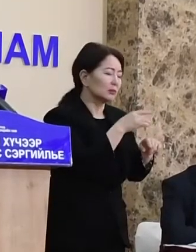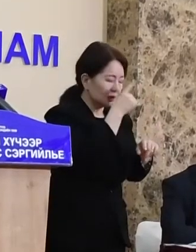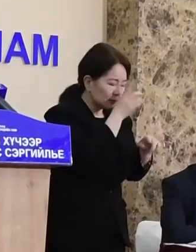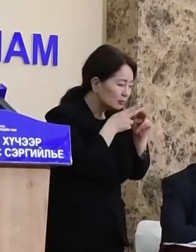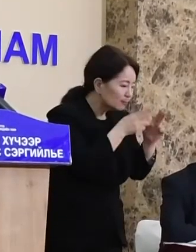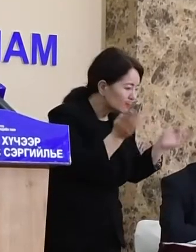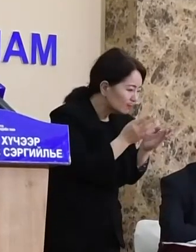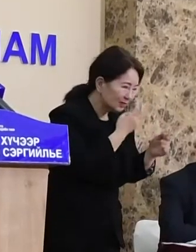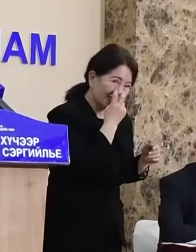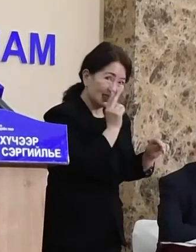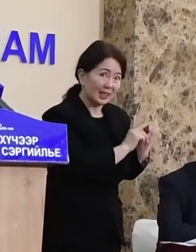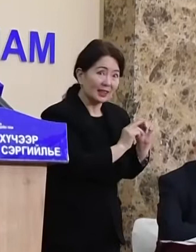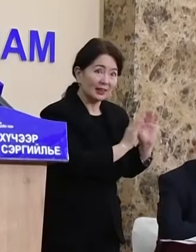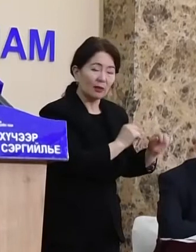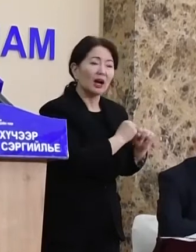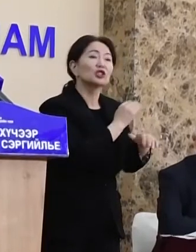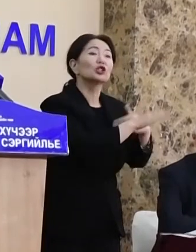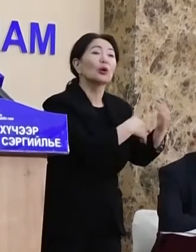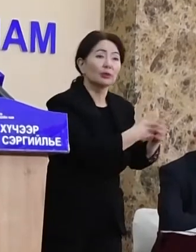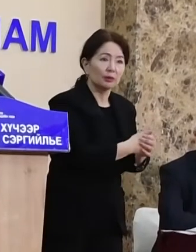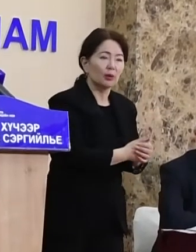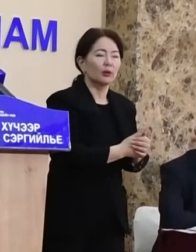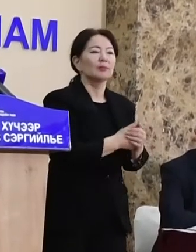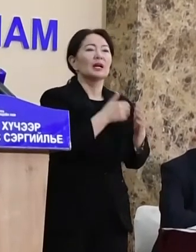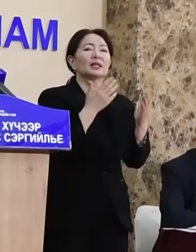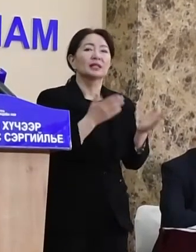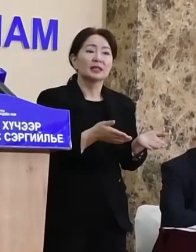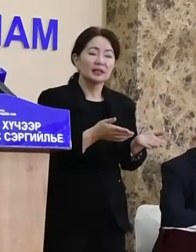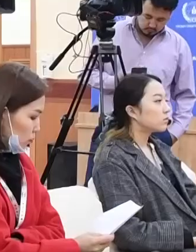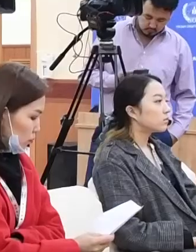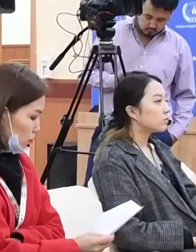нь хийх хянах одоо энэ үйл ажиллагааг хөгжүүлж үүргээ. За энэ дээр